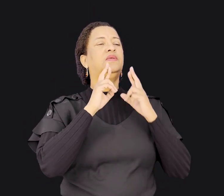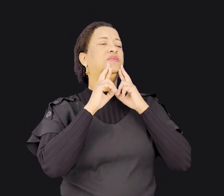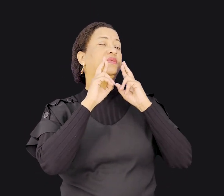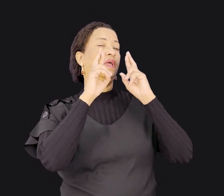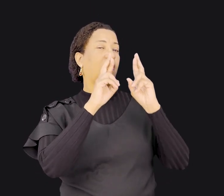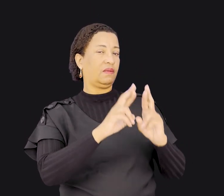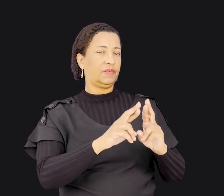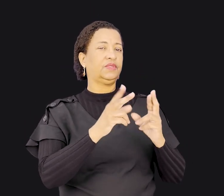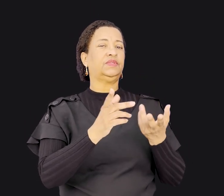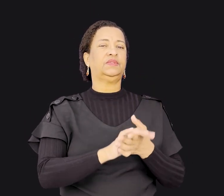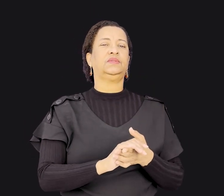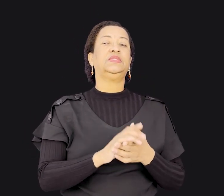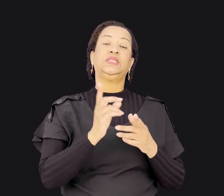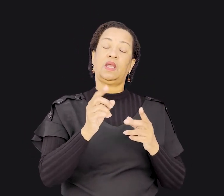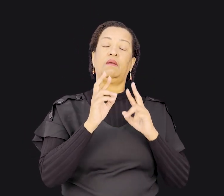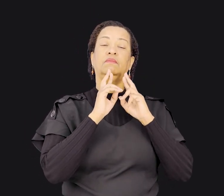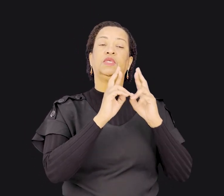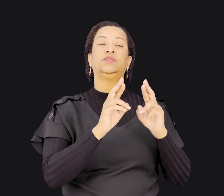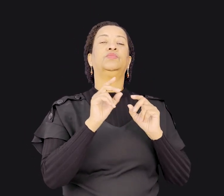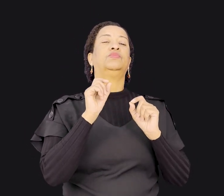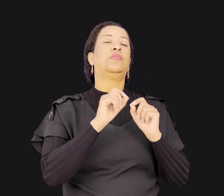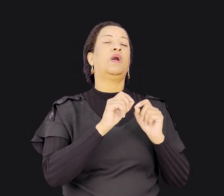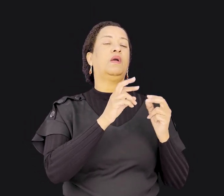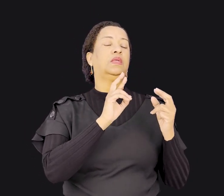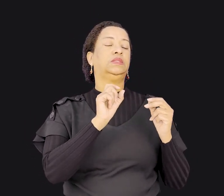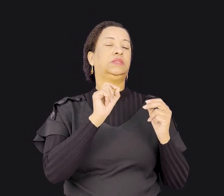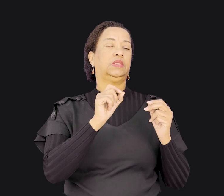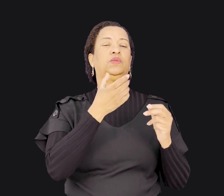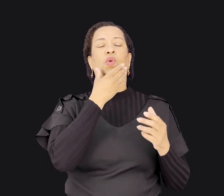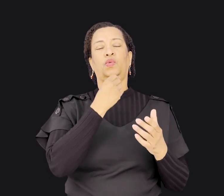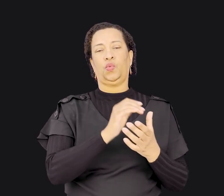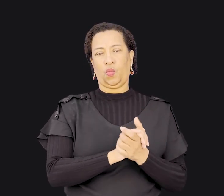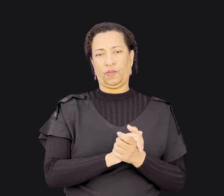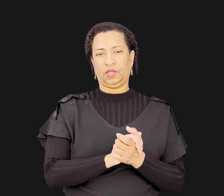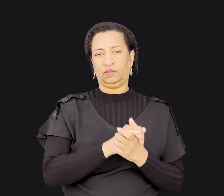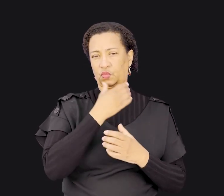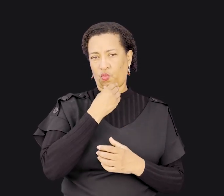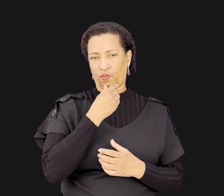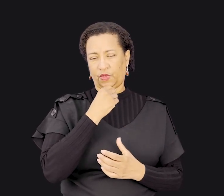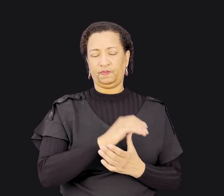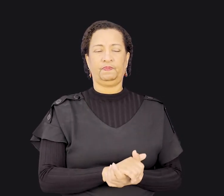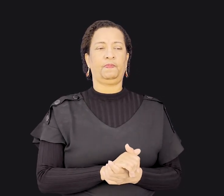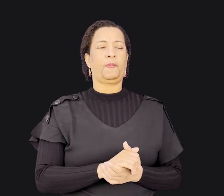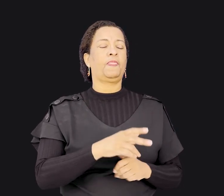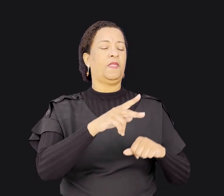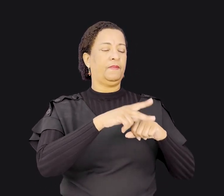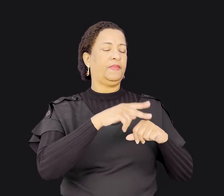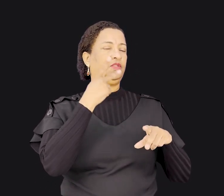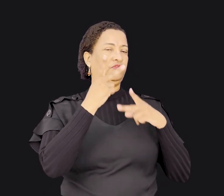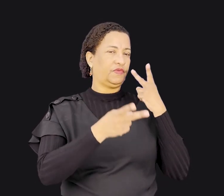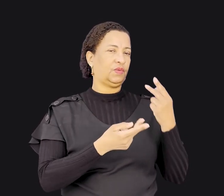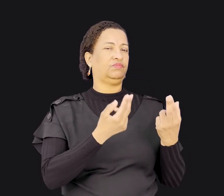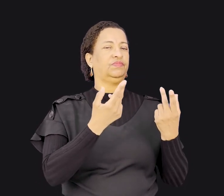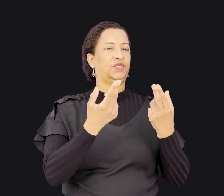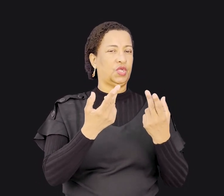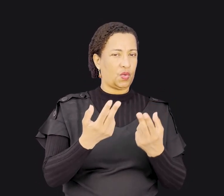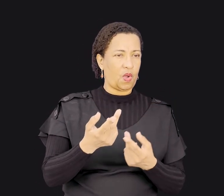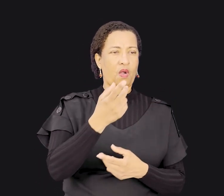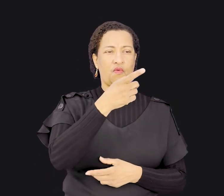Deus entregou ao homem. Ouça com atenção como Pedro se dirigiu aos maridos. Do mesmo modo,